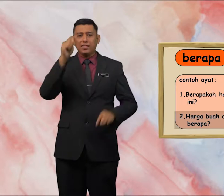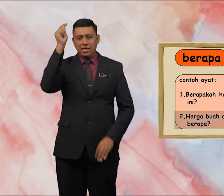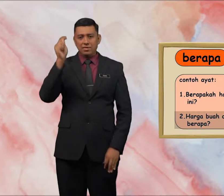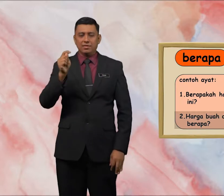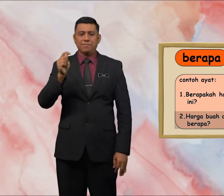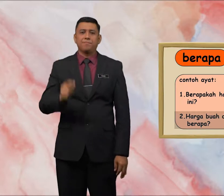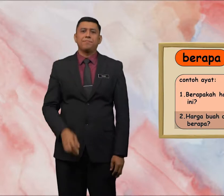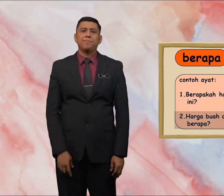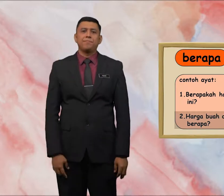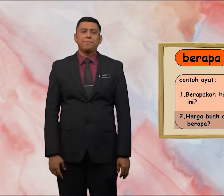tanya.